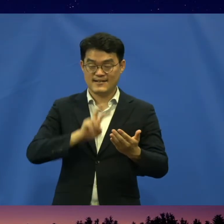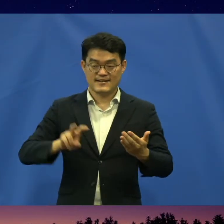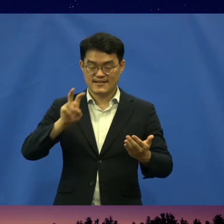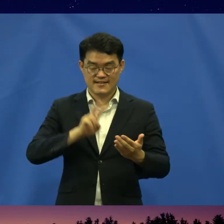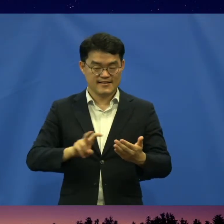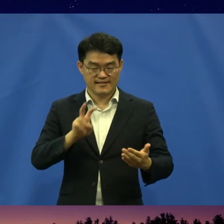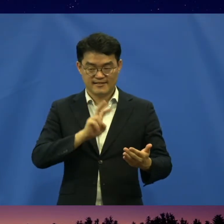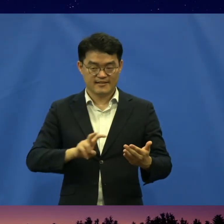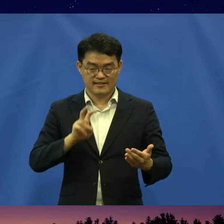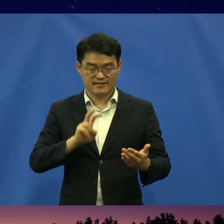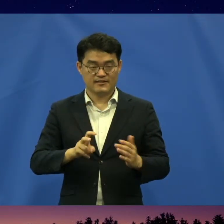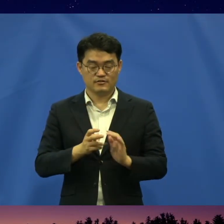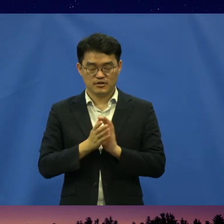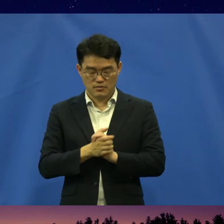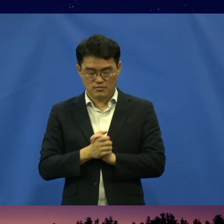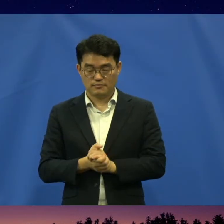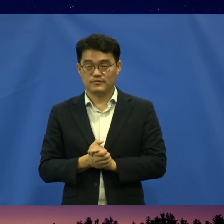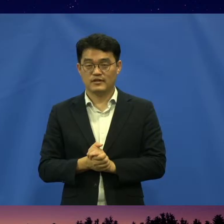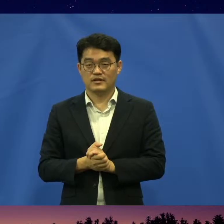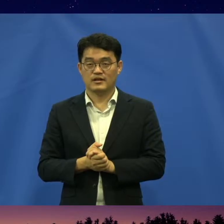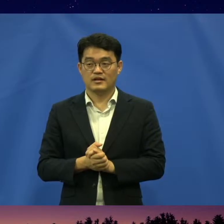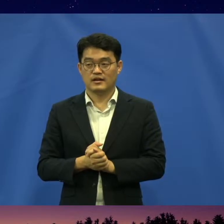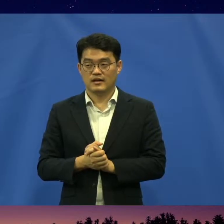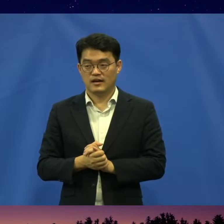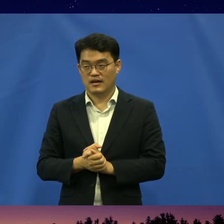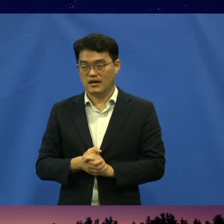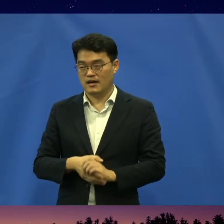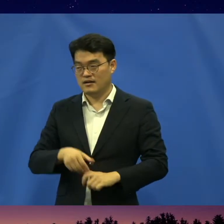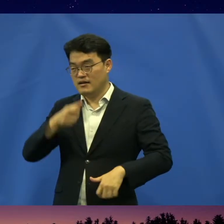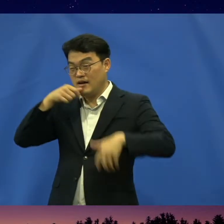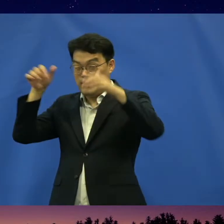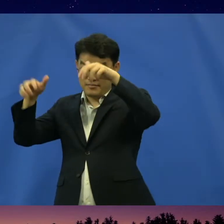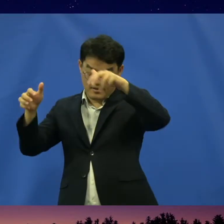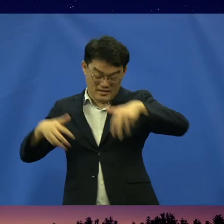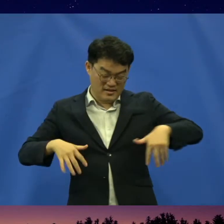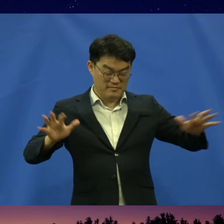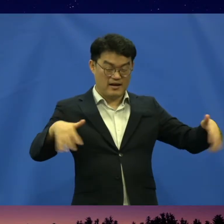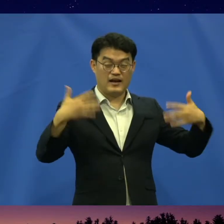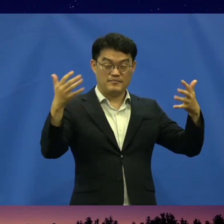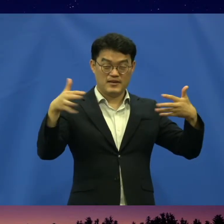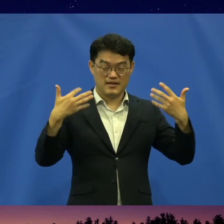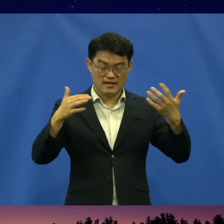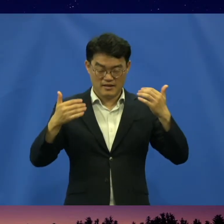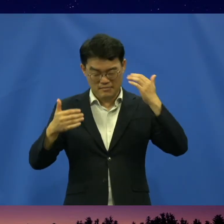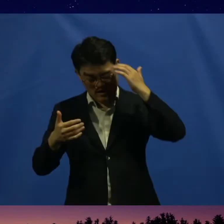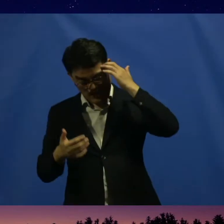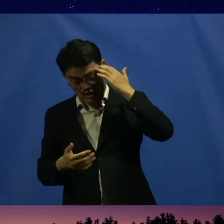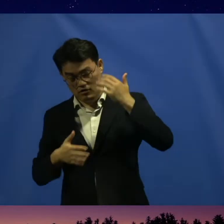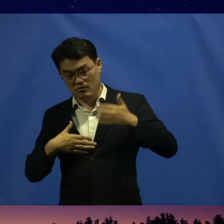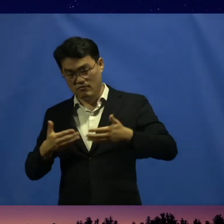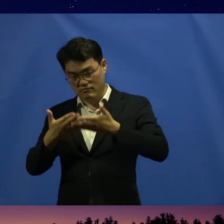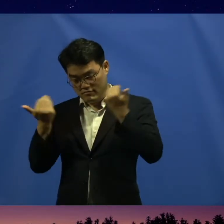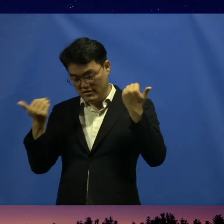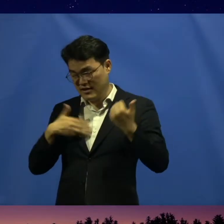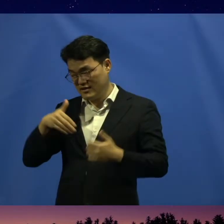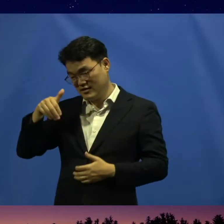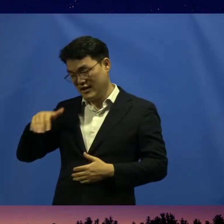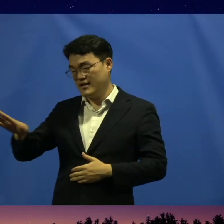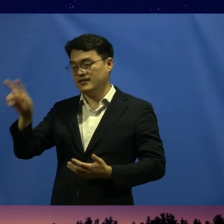나아가도록 하겠습니다. 비바람이 앞길을 막아도 나는 가리 주의 길을 가리.